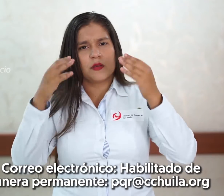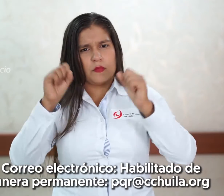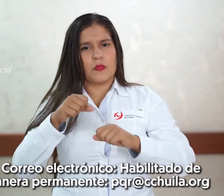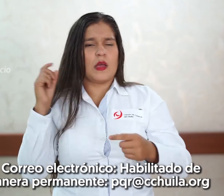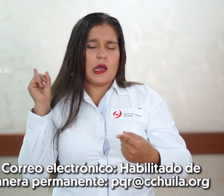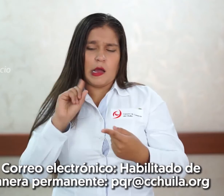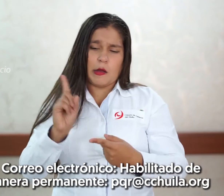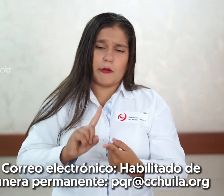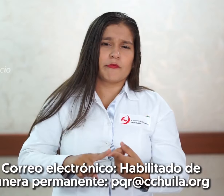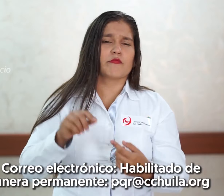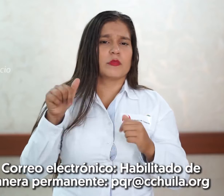permanente